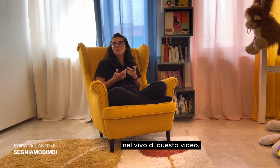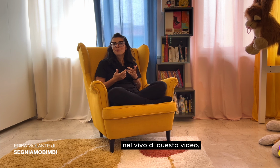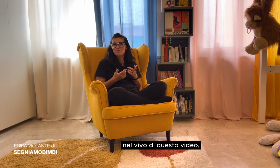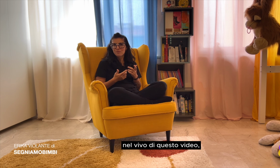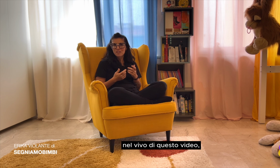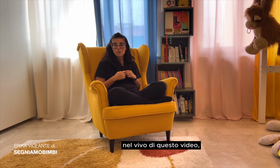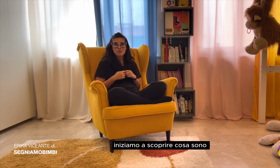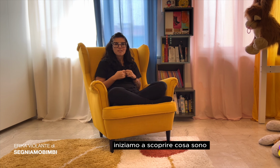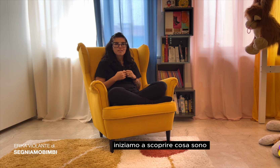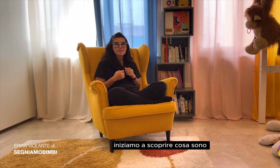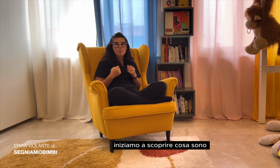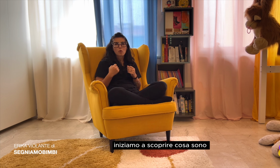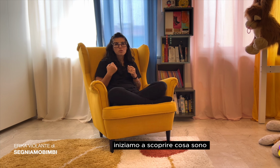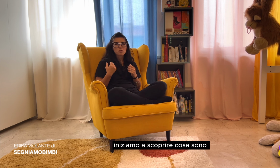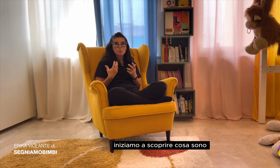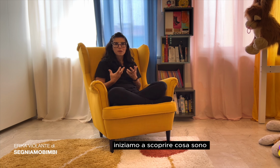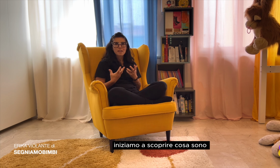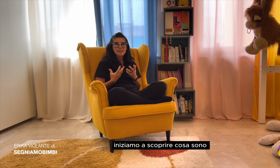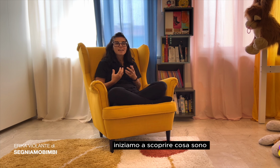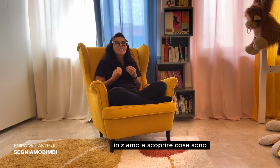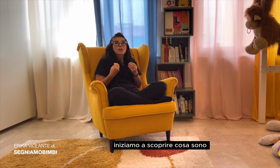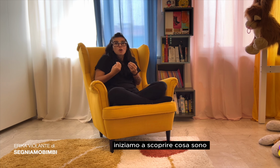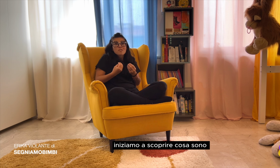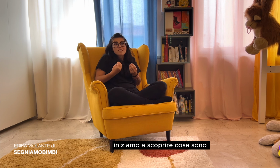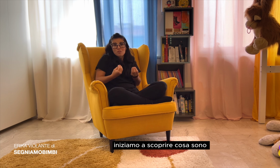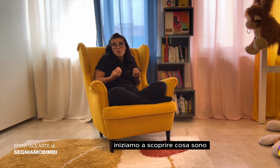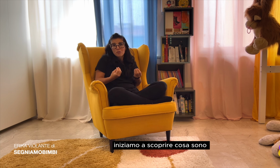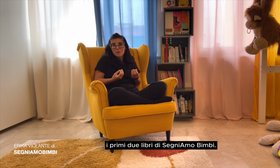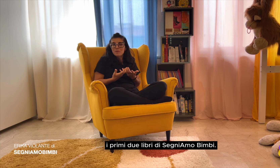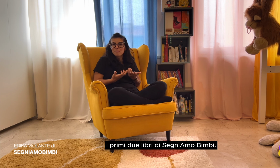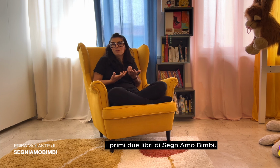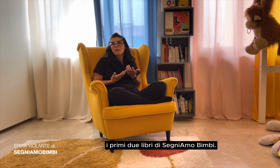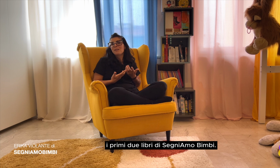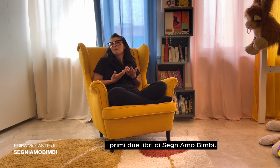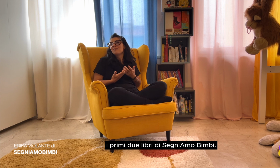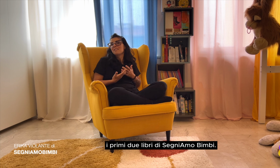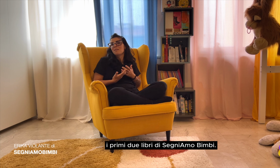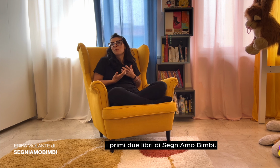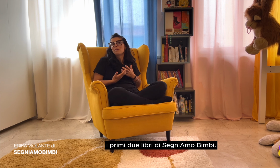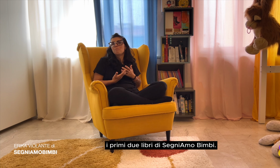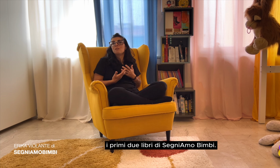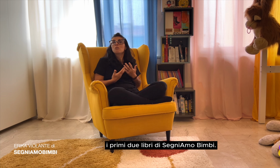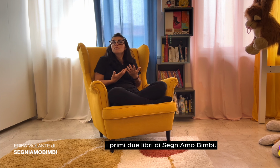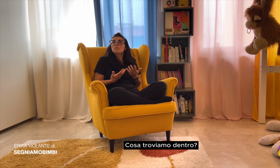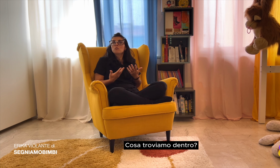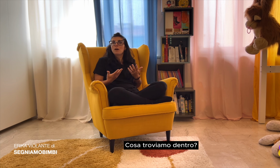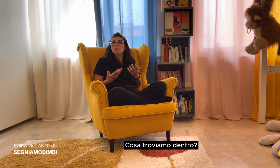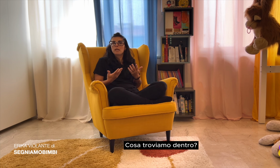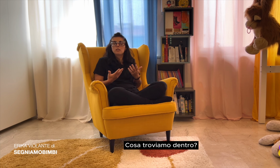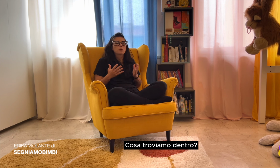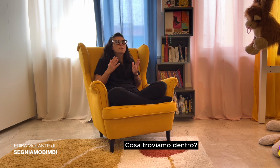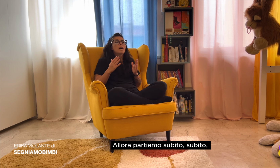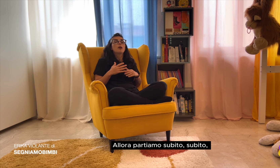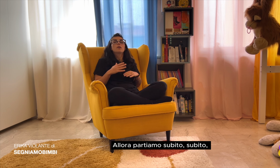questo video. Iniziamo a scoprire cosa sono i primi due libri di Segniamo Bimbi, cosa troviamo dentro. Allora,